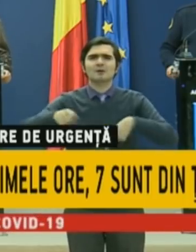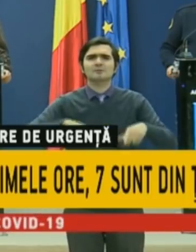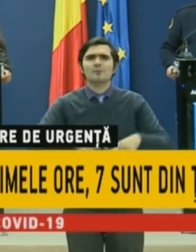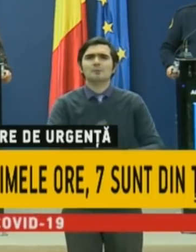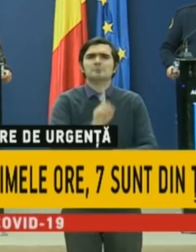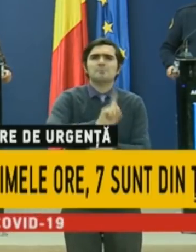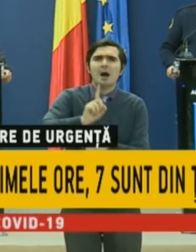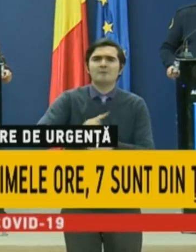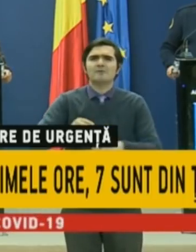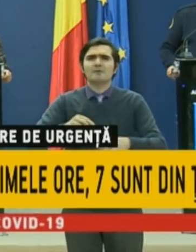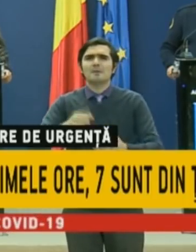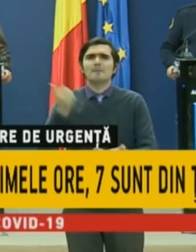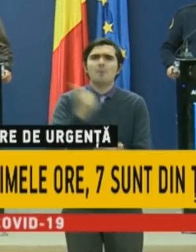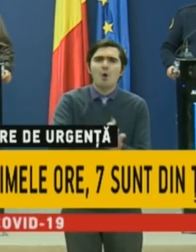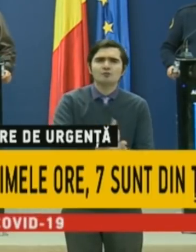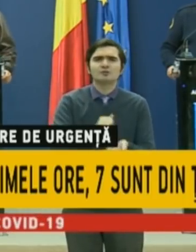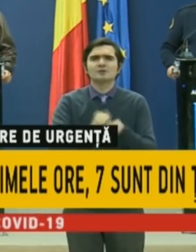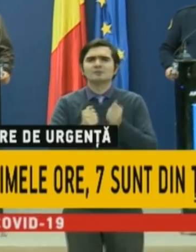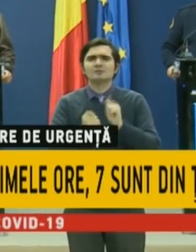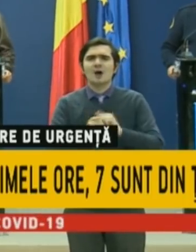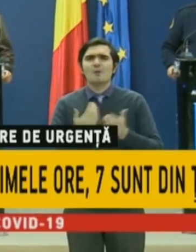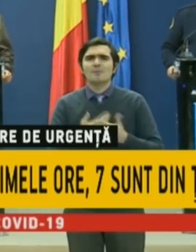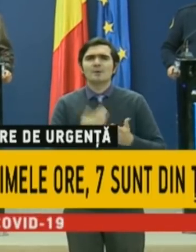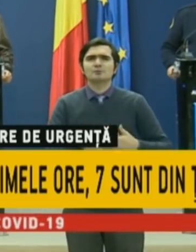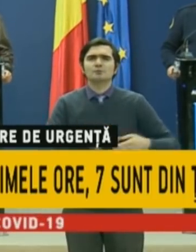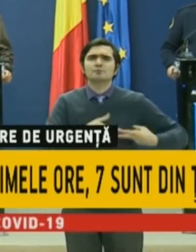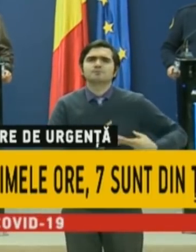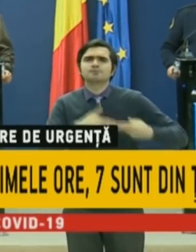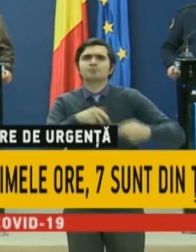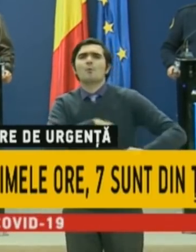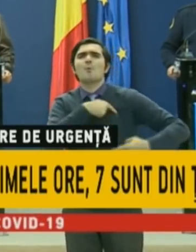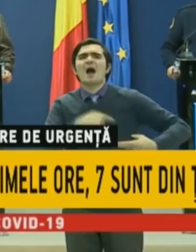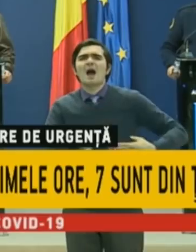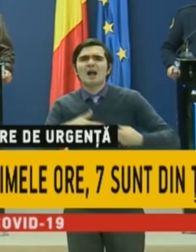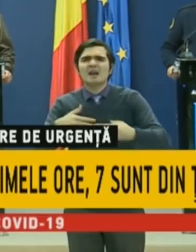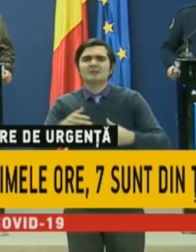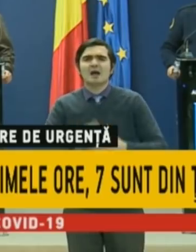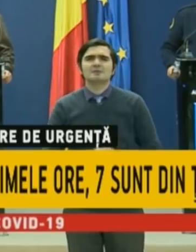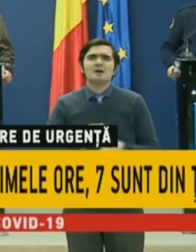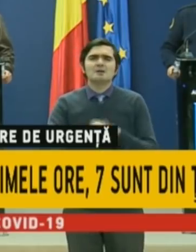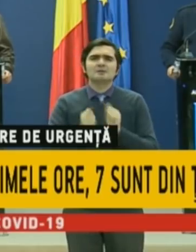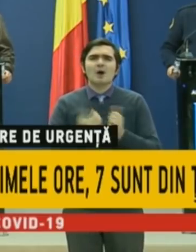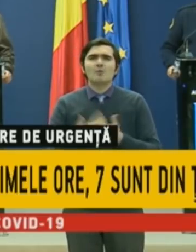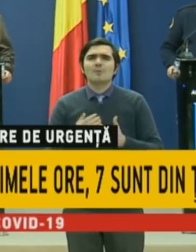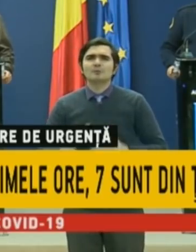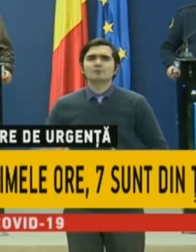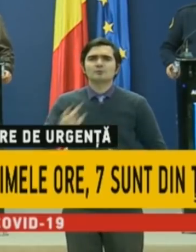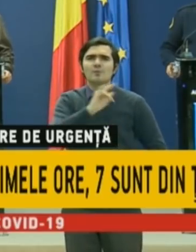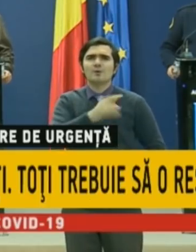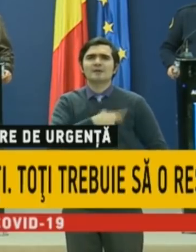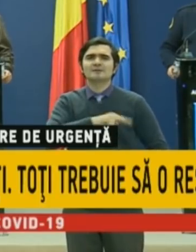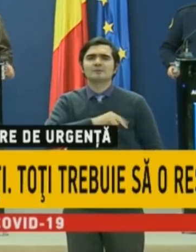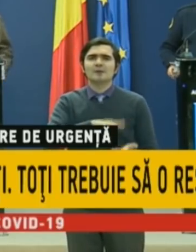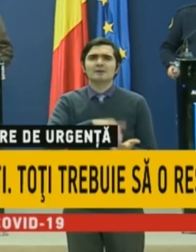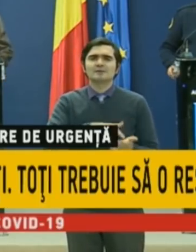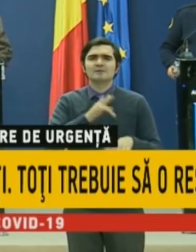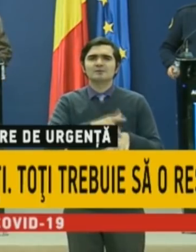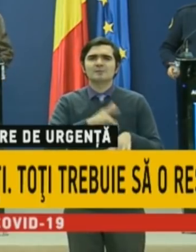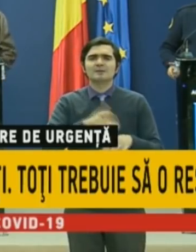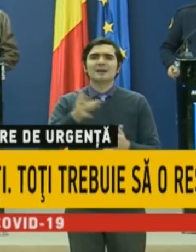marfă, corespondență, zboruri umanitare sau care asigură servicii medicale de